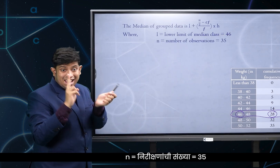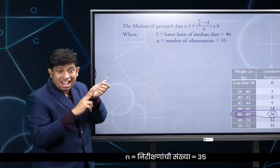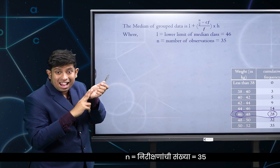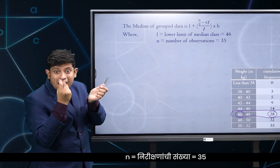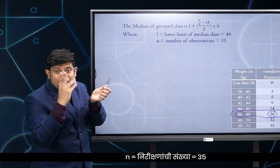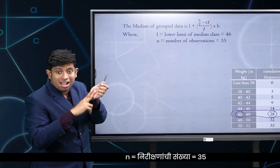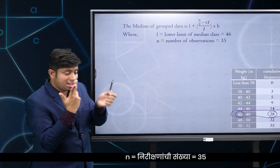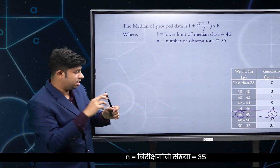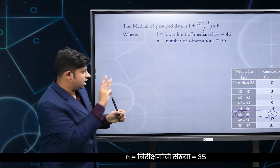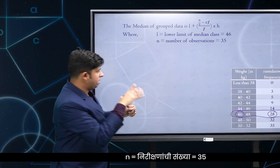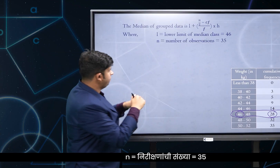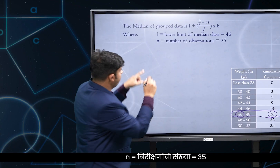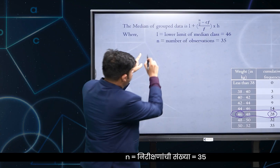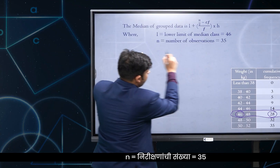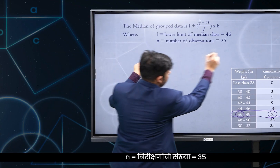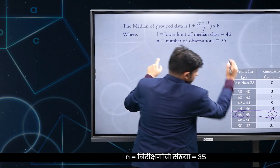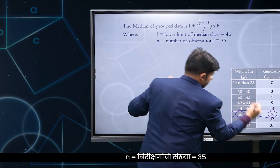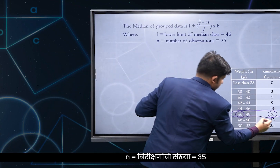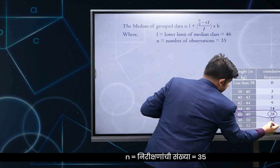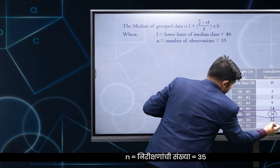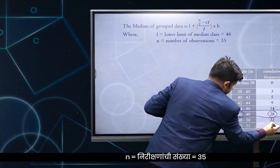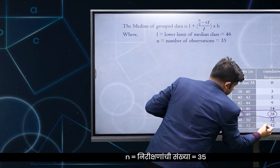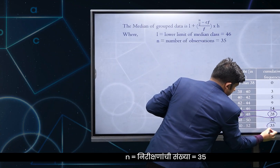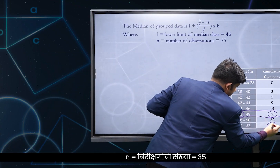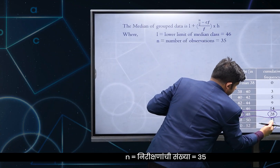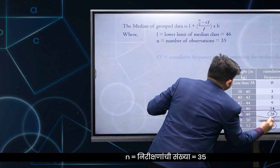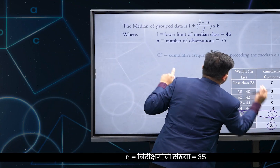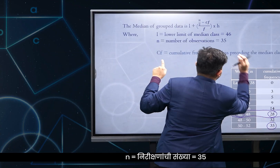n बरोबर निरीक्षणांची संख्या बरोबर 35.